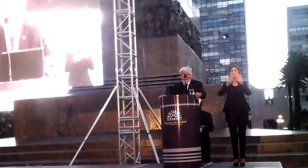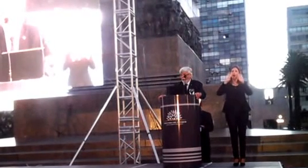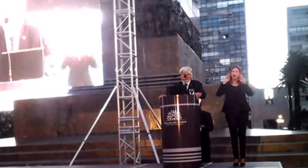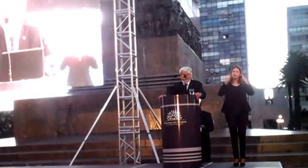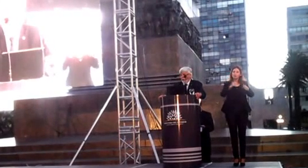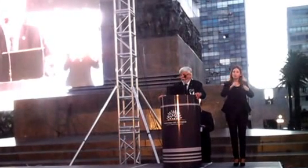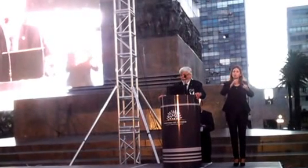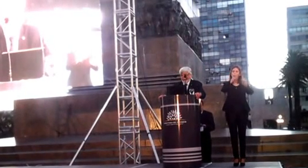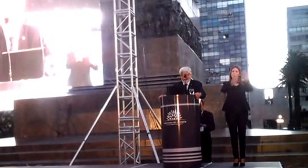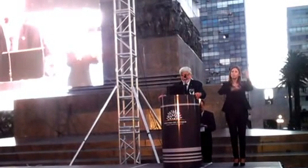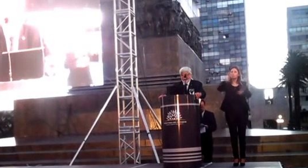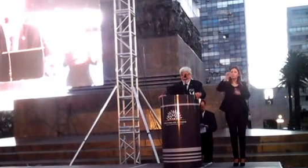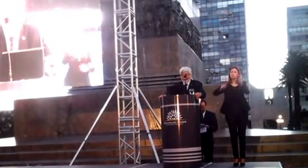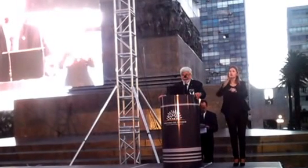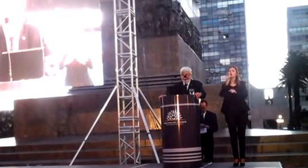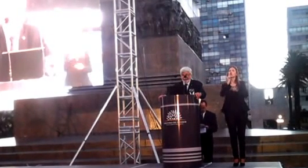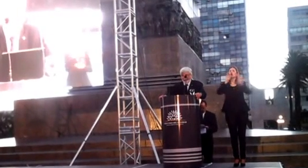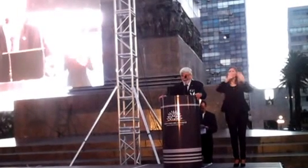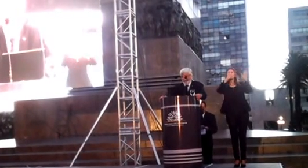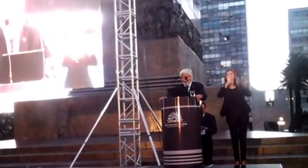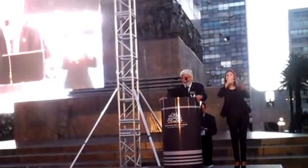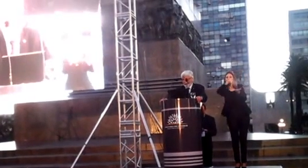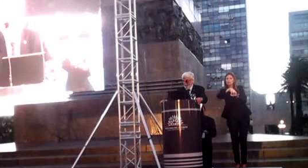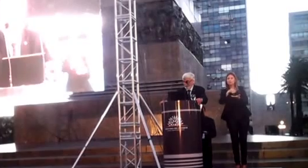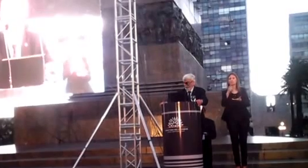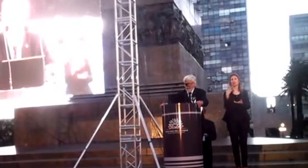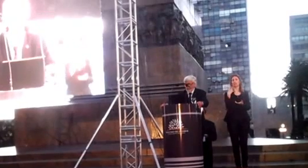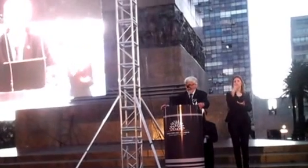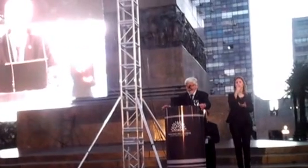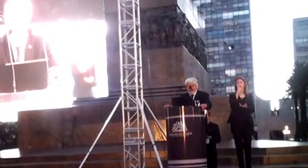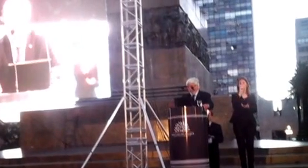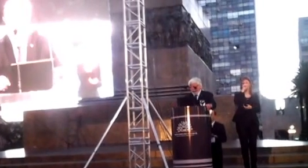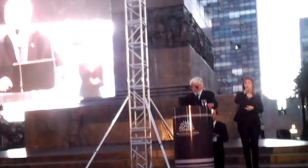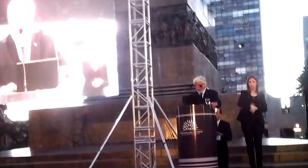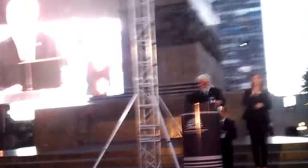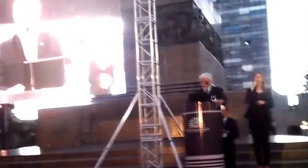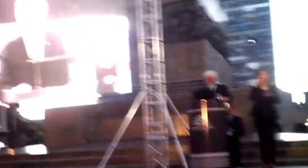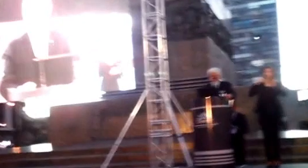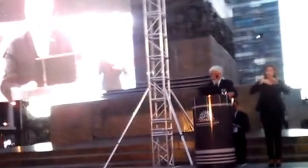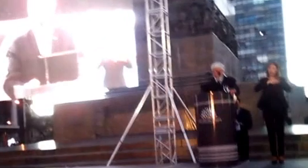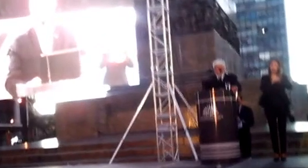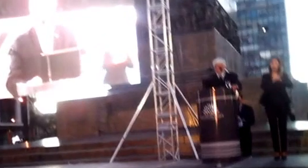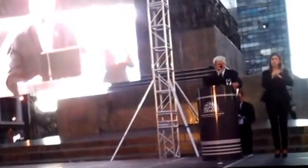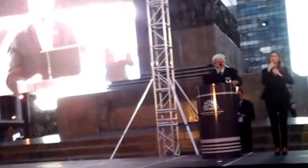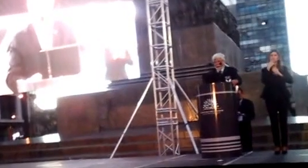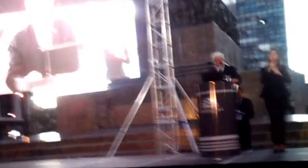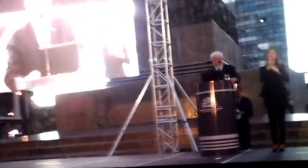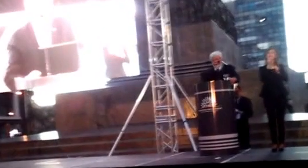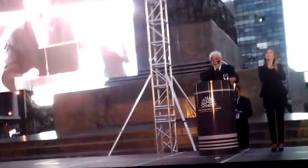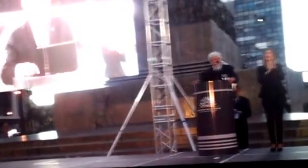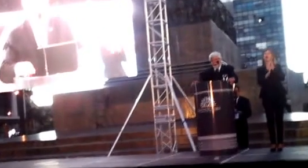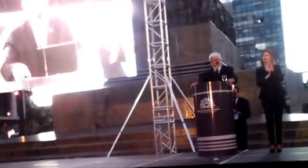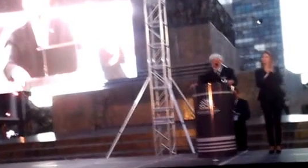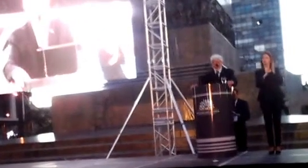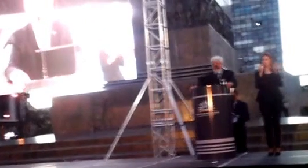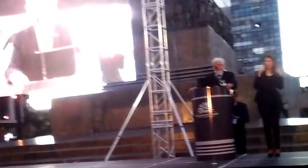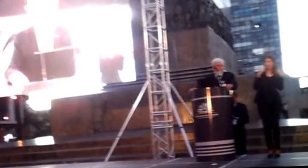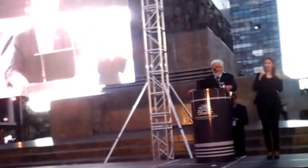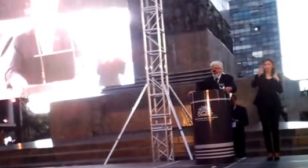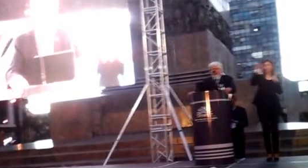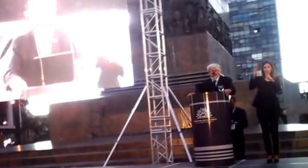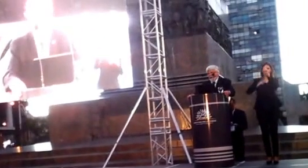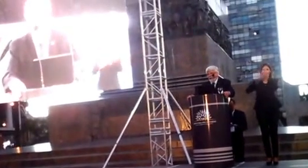público en todas las comisarías seccionales de la Jefatura de Montevideo, mediante el ingreso de becarios universitarios. En